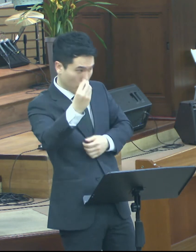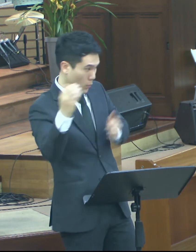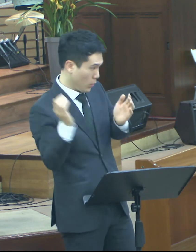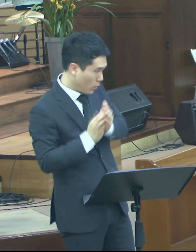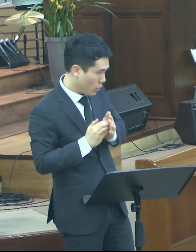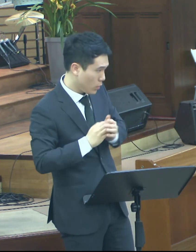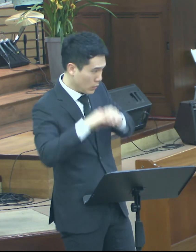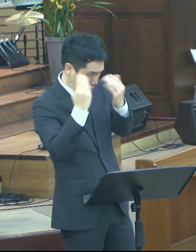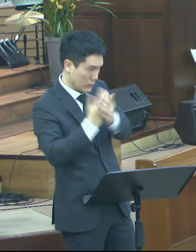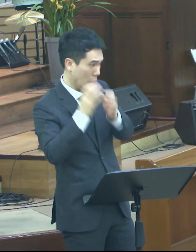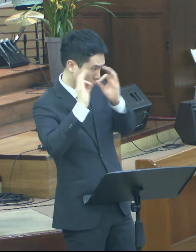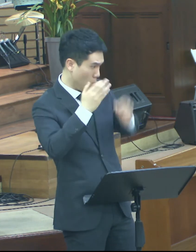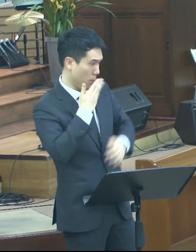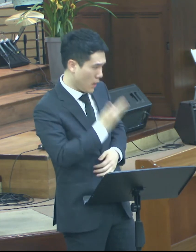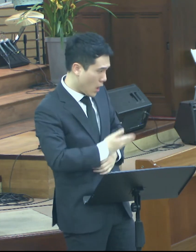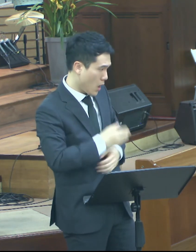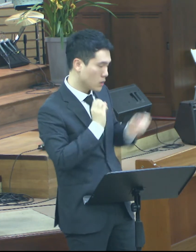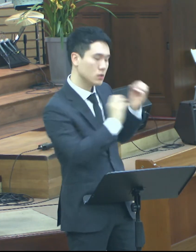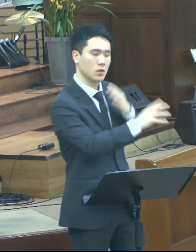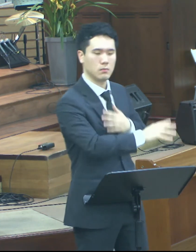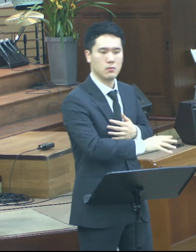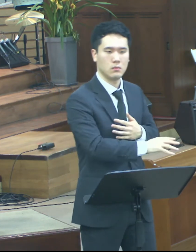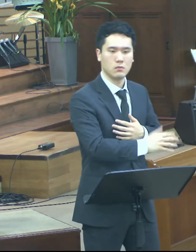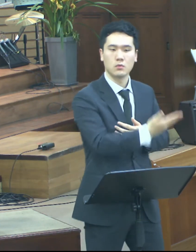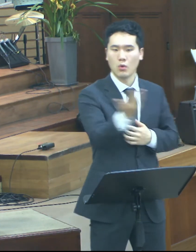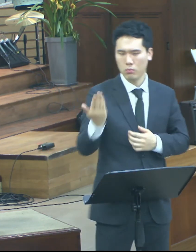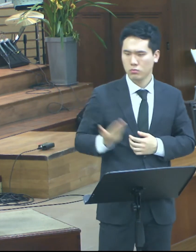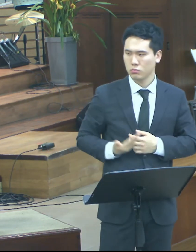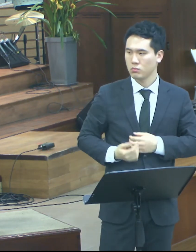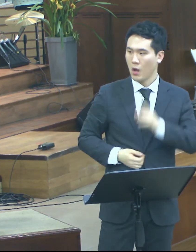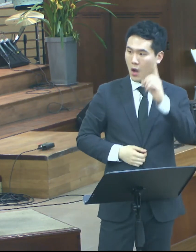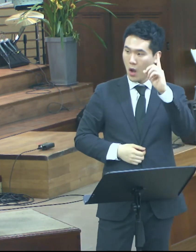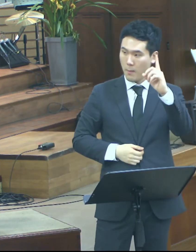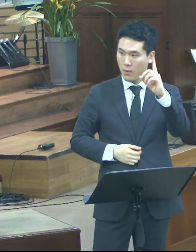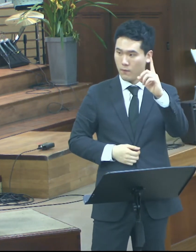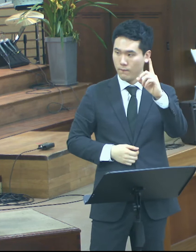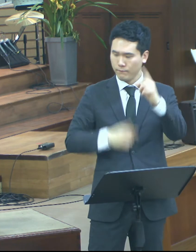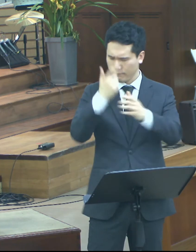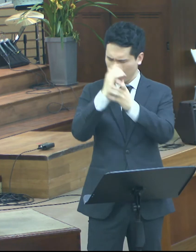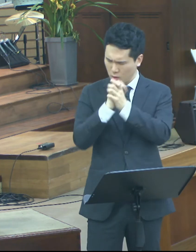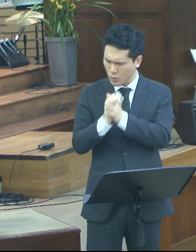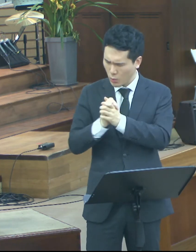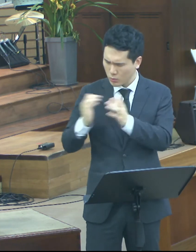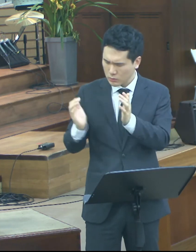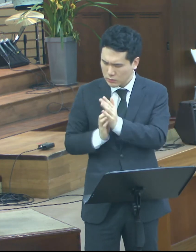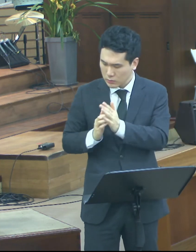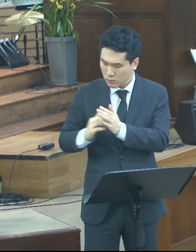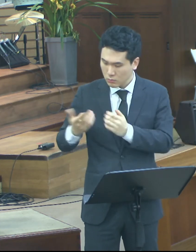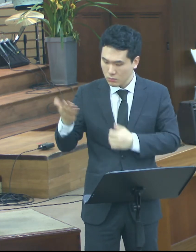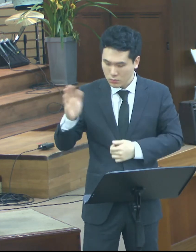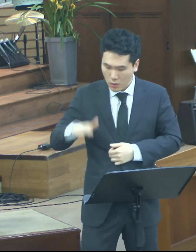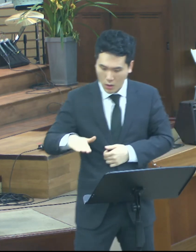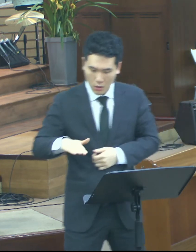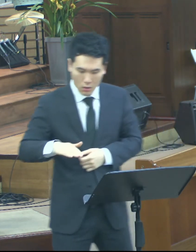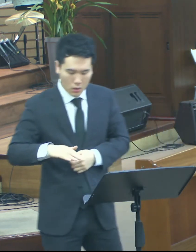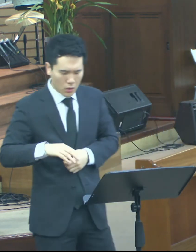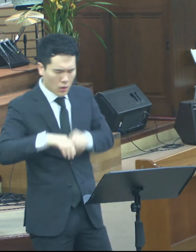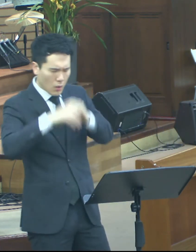여러분 한 번에 안 되는 건 주님께 무슨 문제가 있나요? 주님이 지금 능력이 좀 떨어졌나? 왜 갑자기 주님은 2단계로